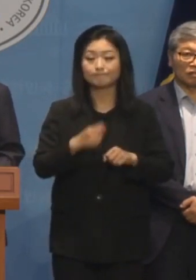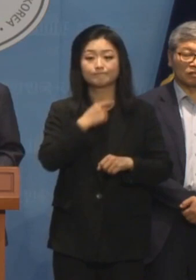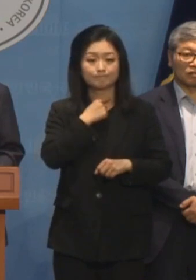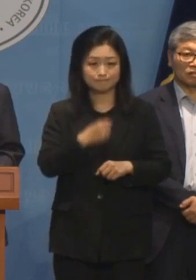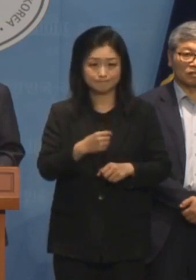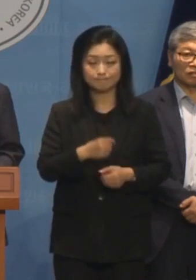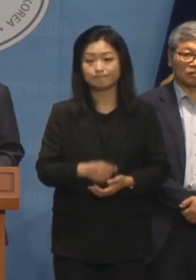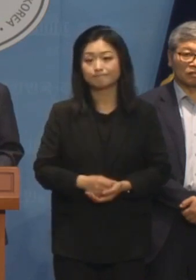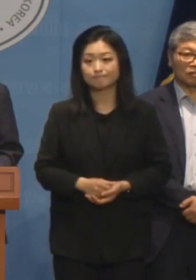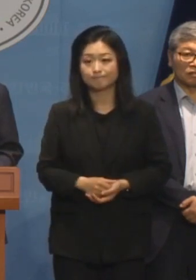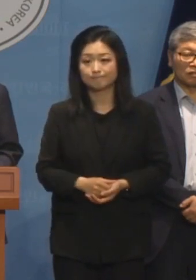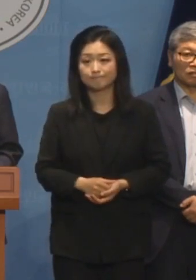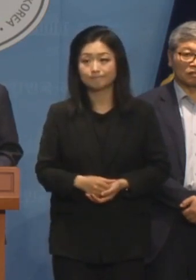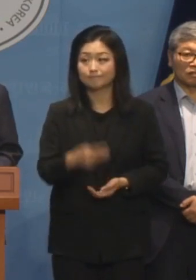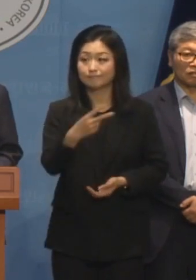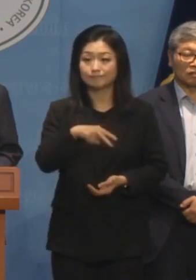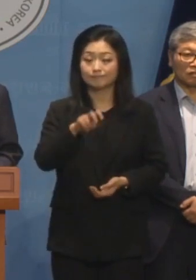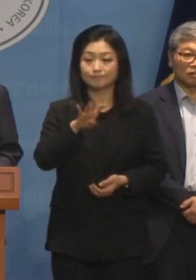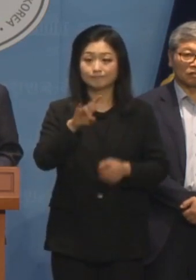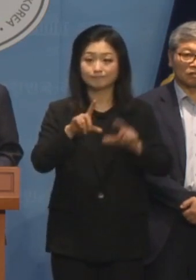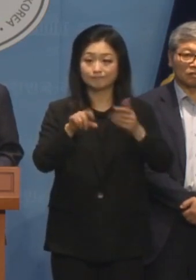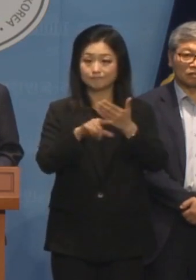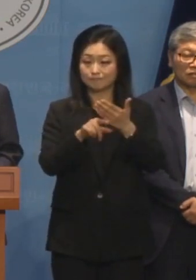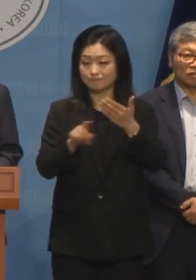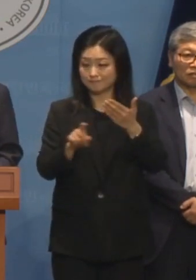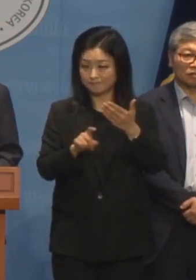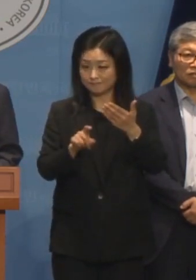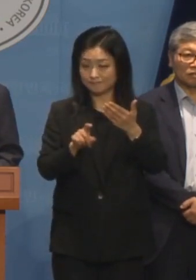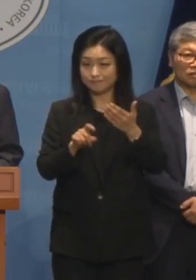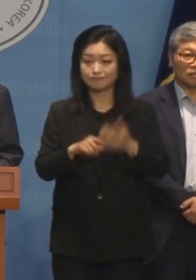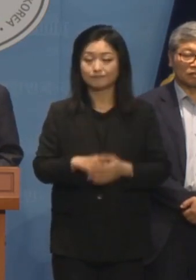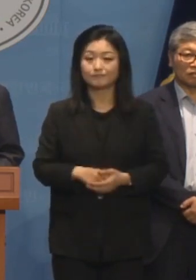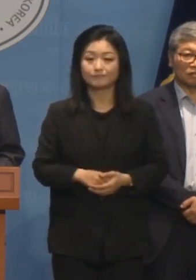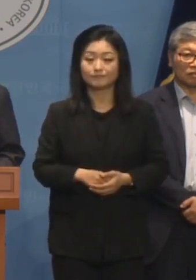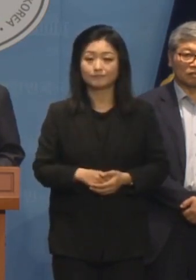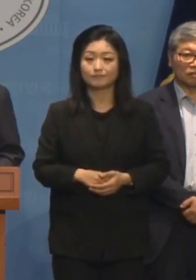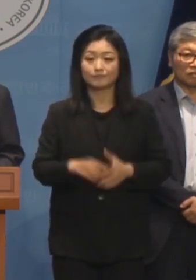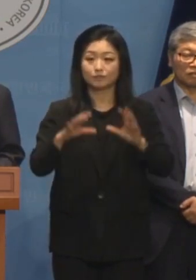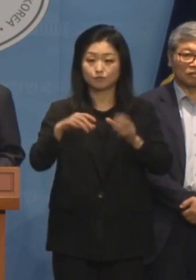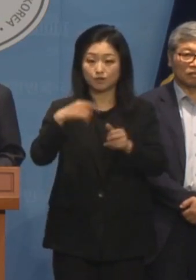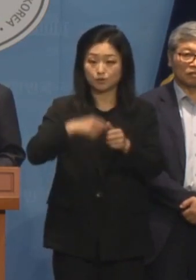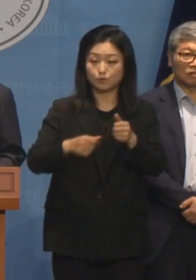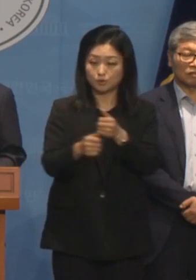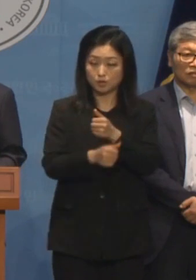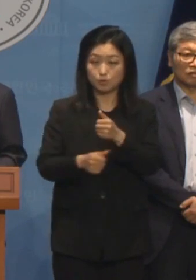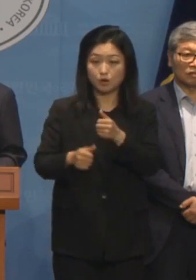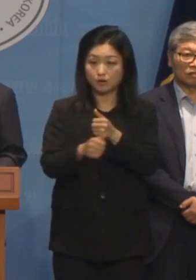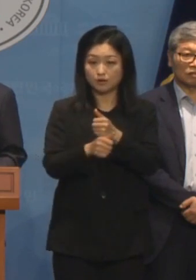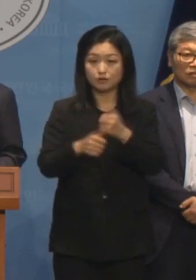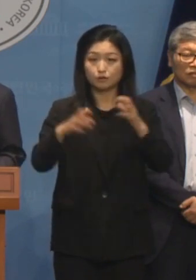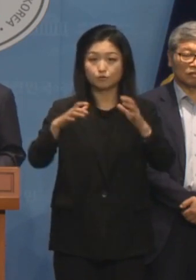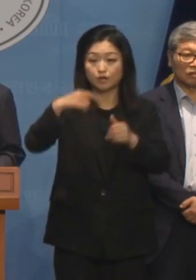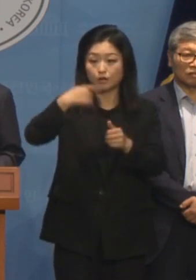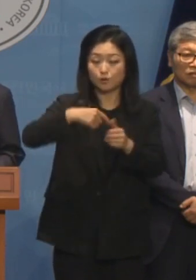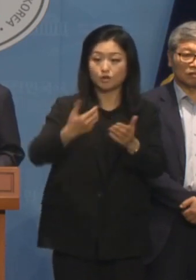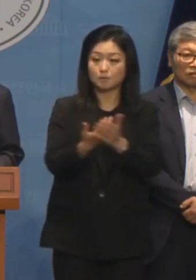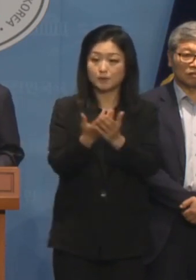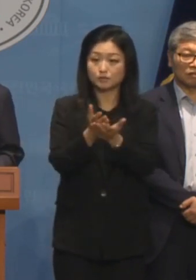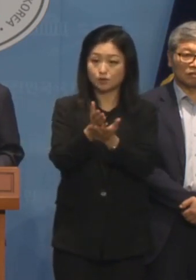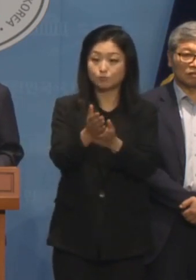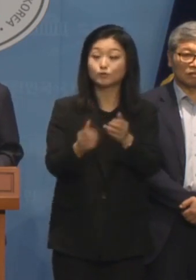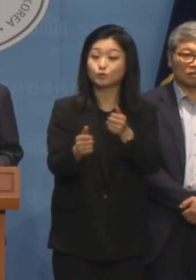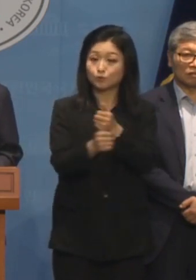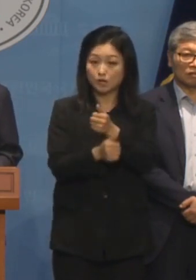것을 다짐합니다. 2024년 9월 10일 국가교육위원회 중장기 국가교육발전